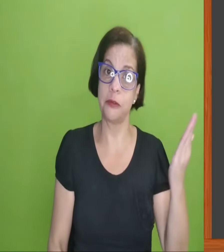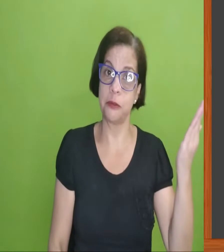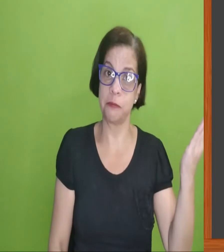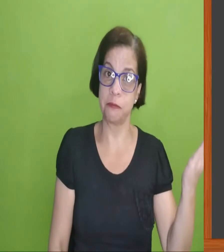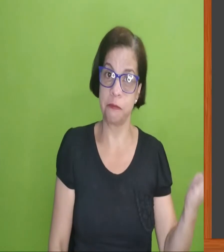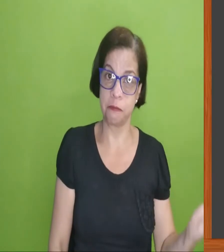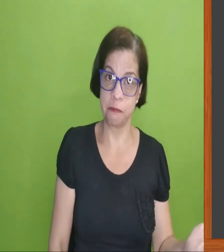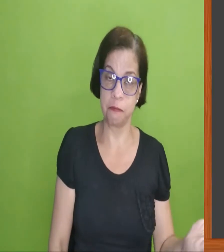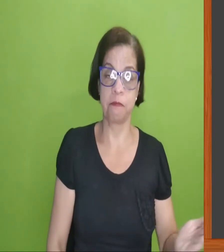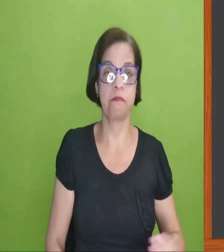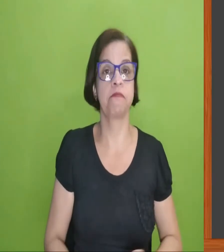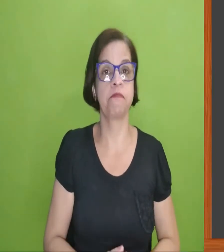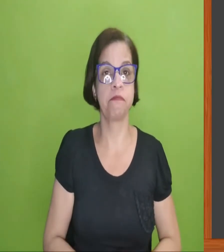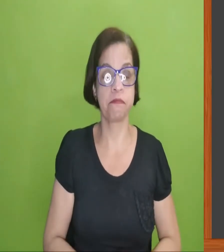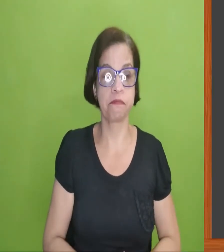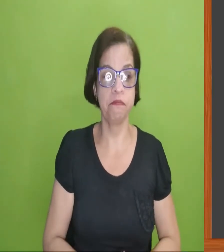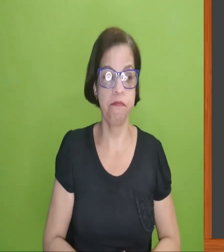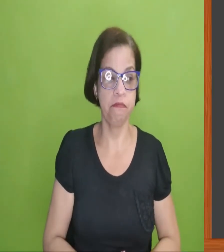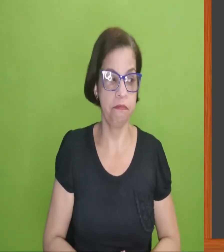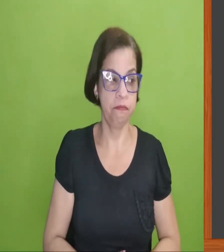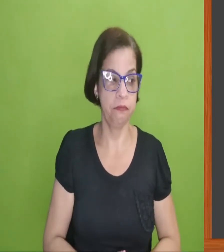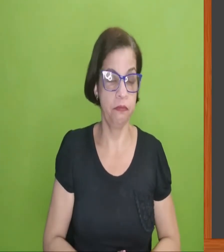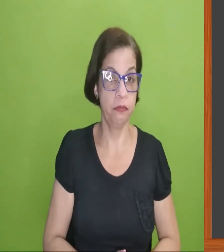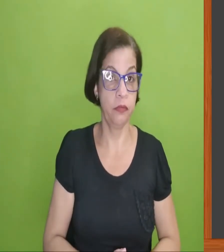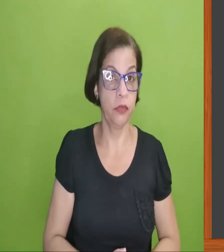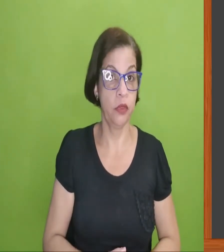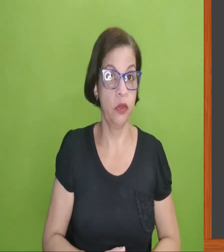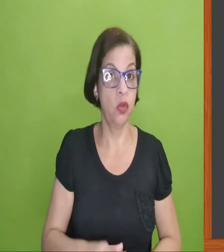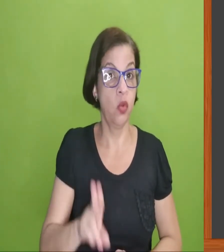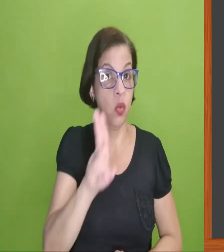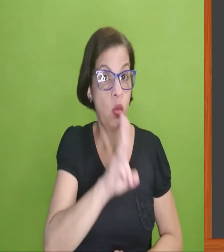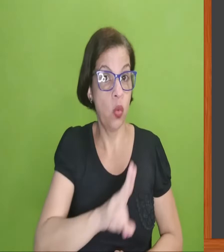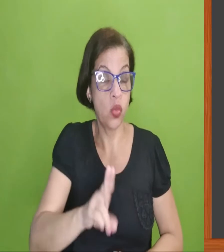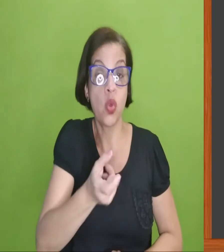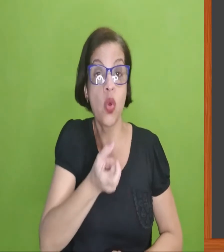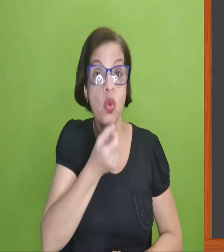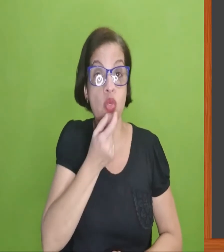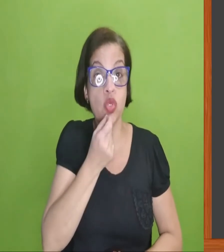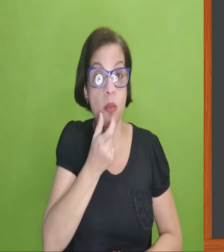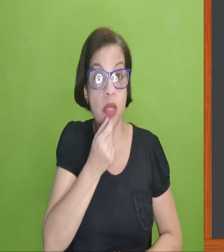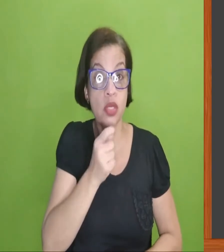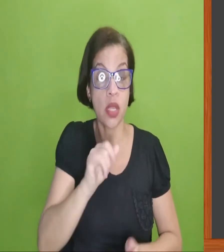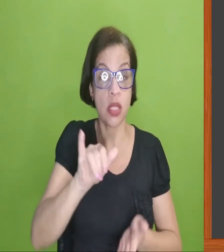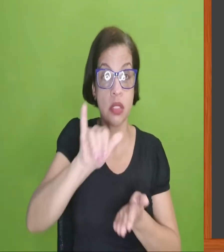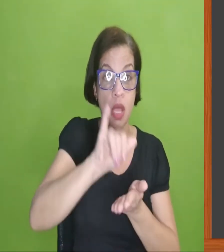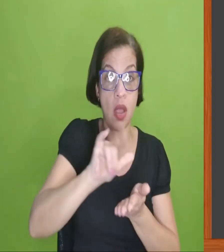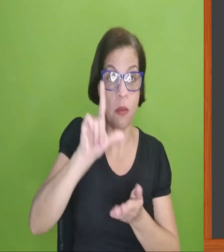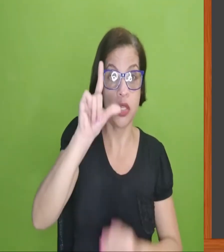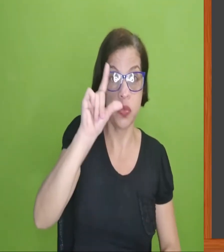haver sinergismo entre eles. O uso de fármacos antilipêmicos no tratamento